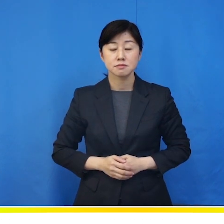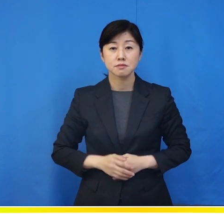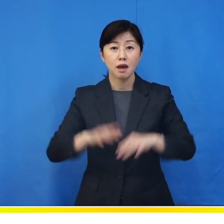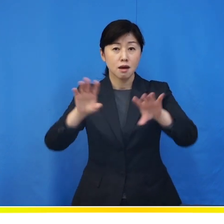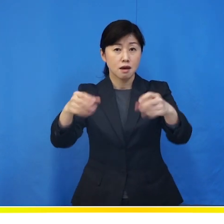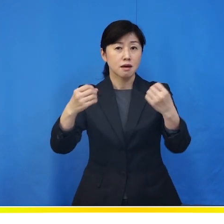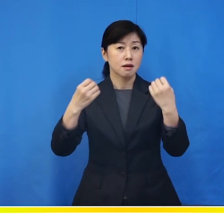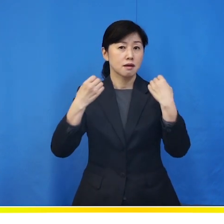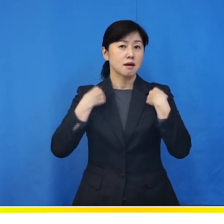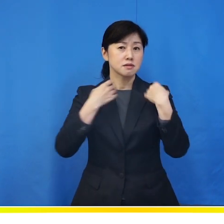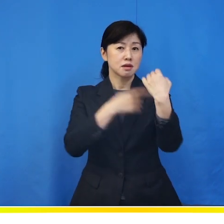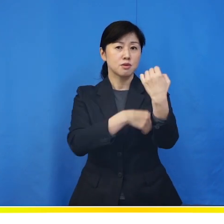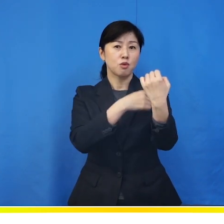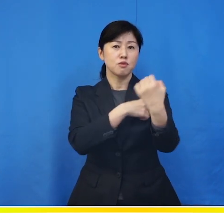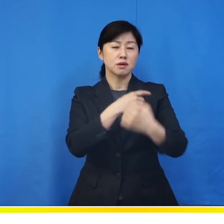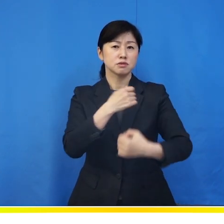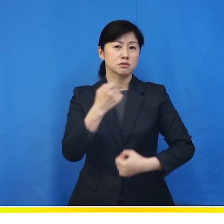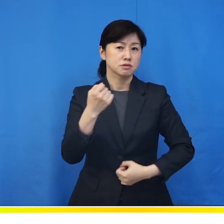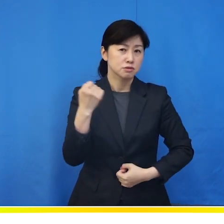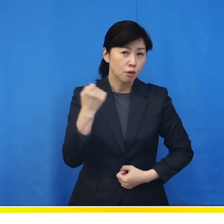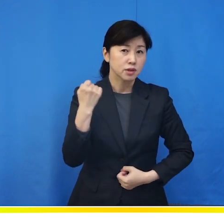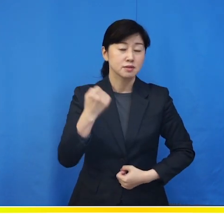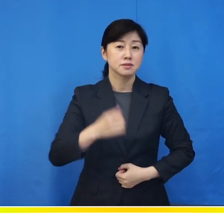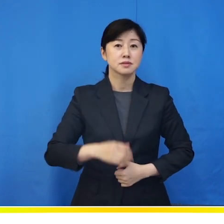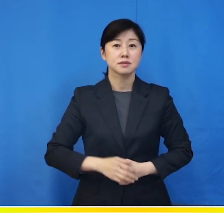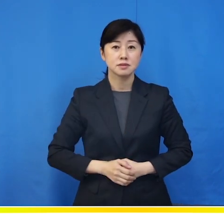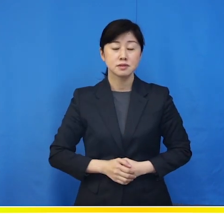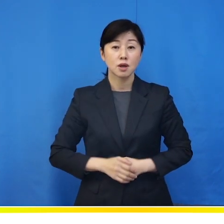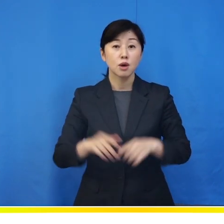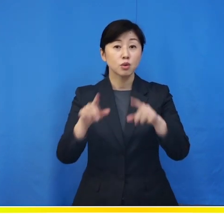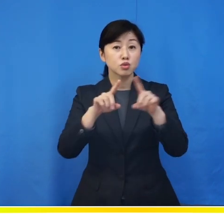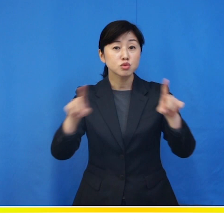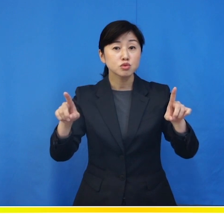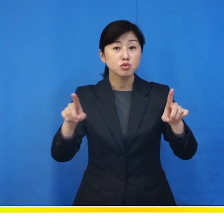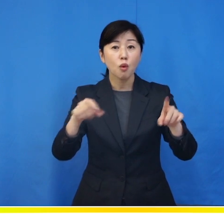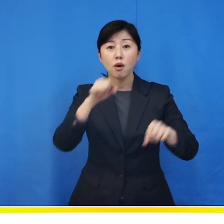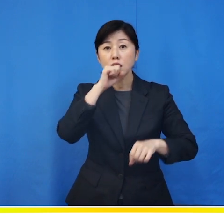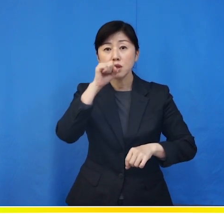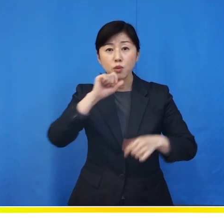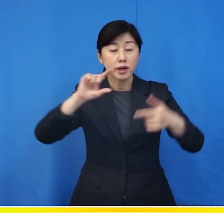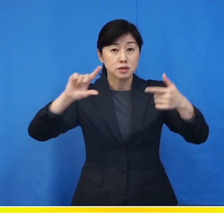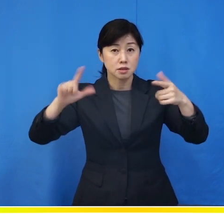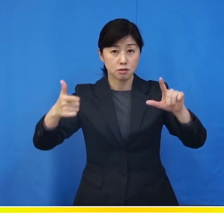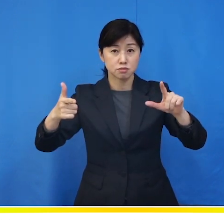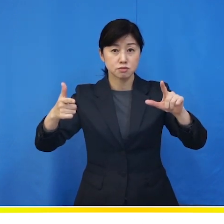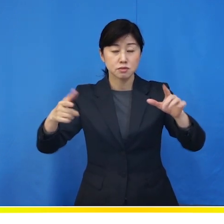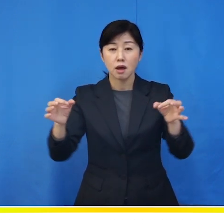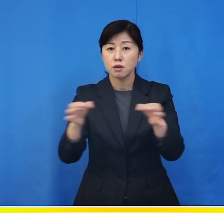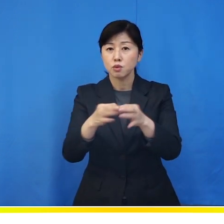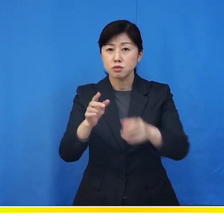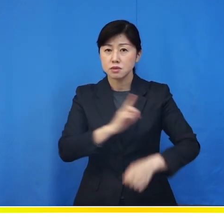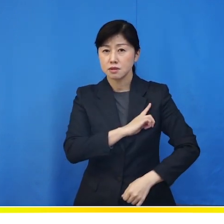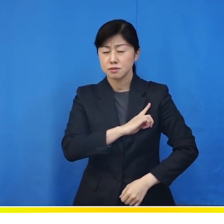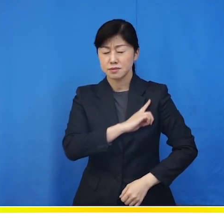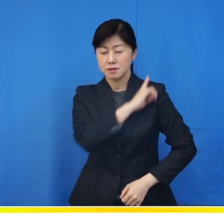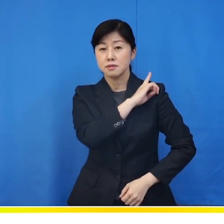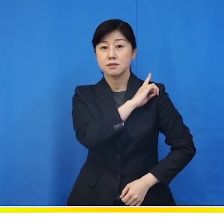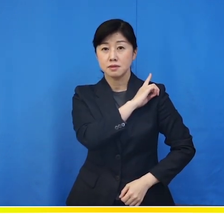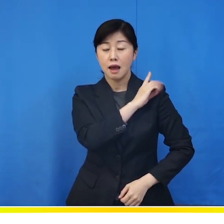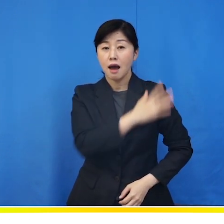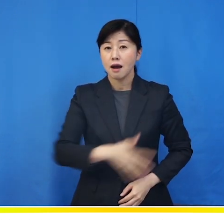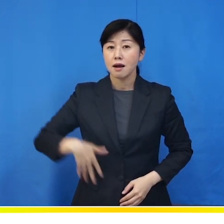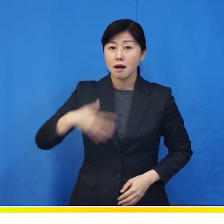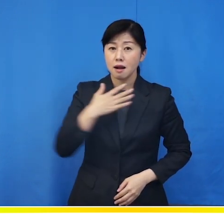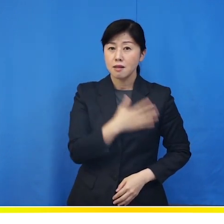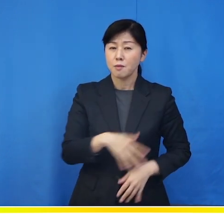感染力が強く通常の風と異なり急激な高熱や全身の